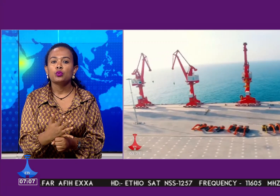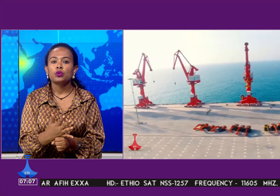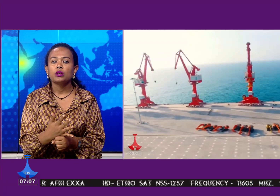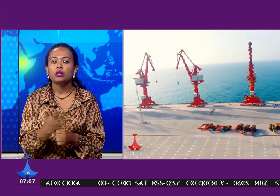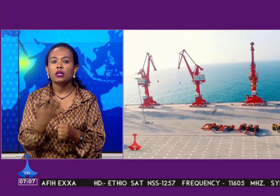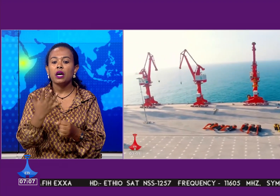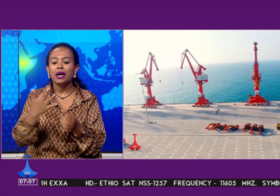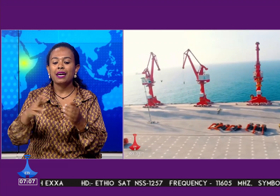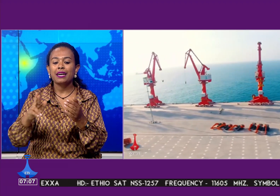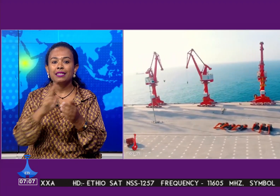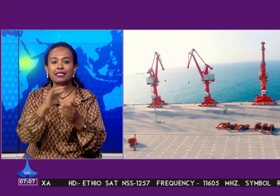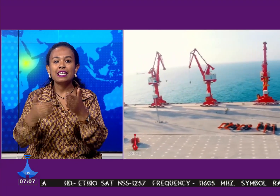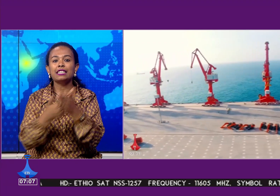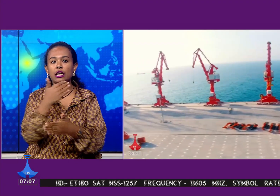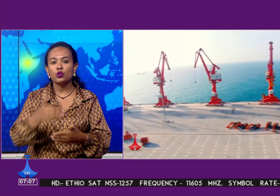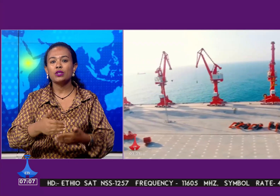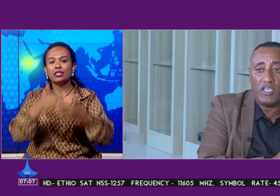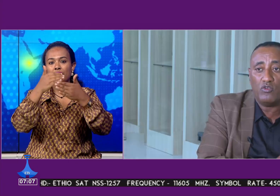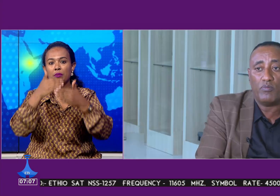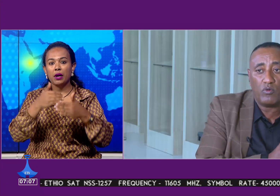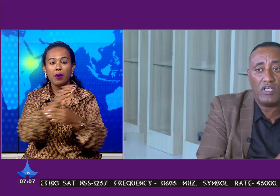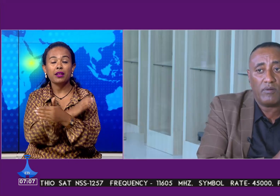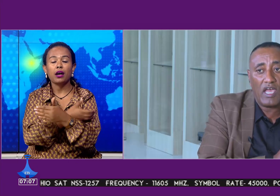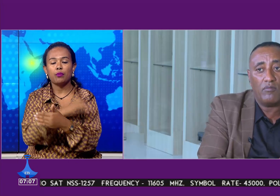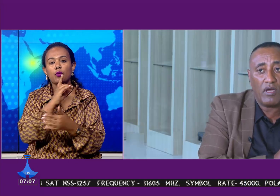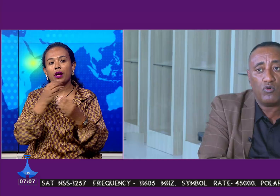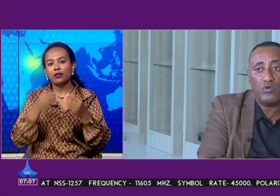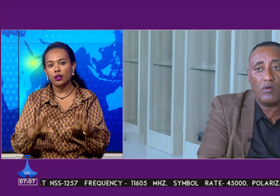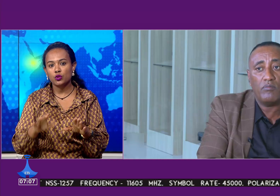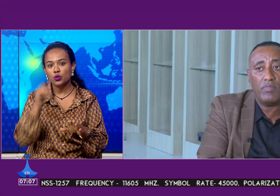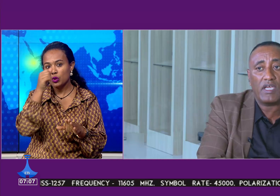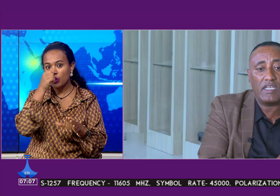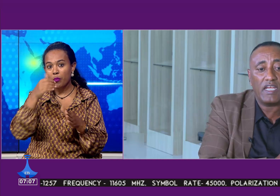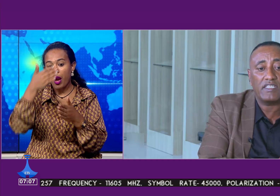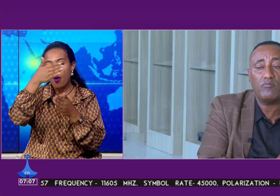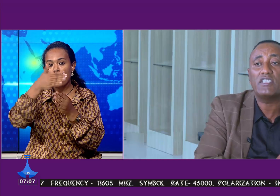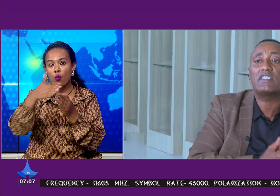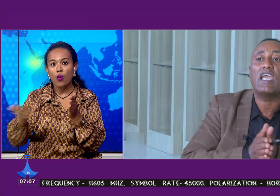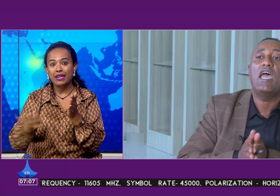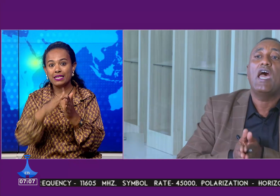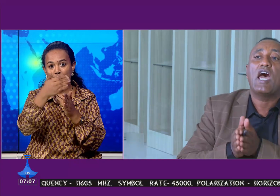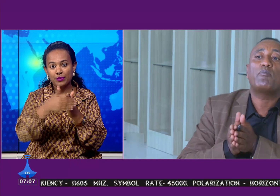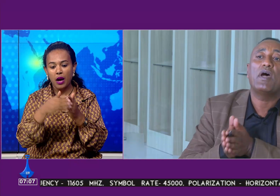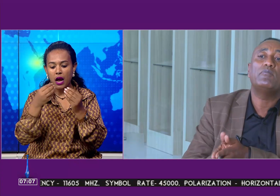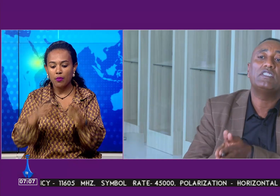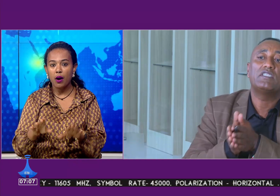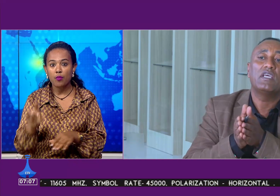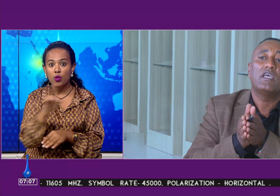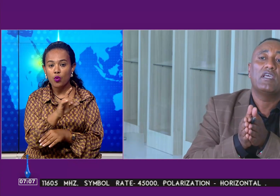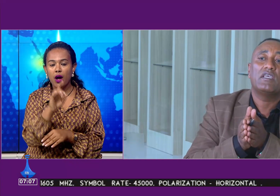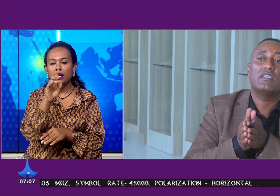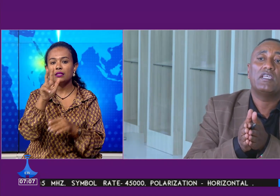የሬኔሳንስ ግድብን የመገንባት አቅም ነው ያጣችው ማለት ነው። ኢትዮጵያ ወደብ አልባ መሆኗ ከ35 እስከ